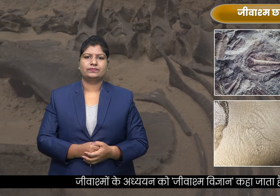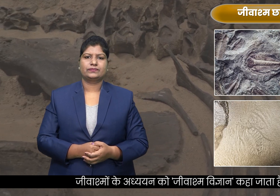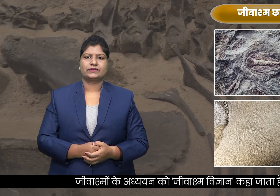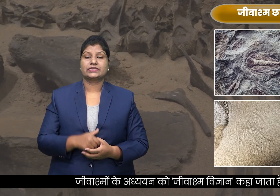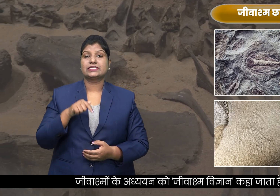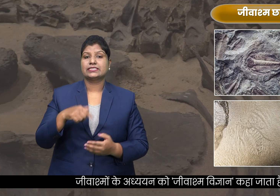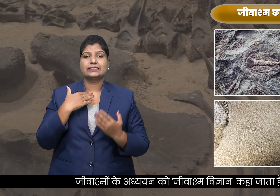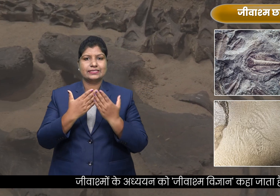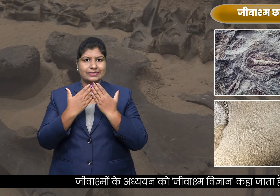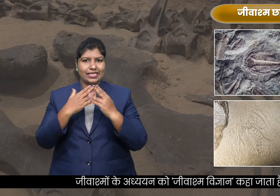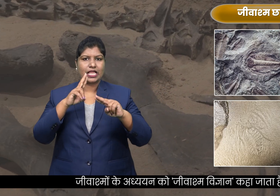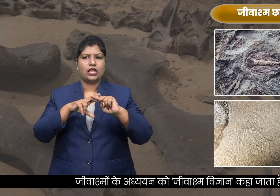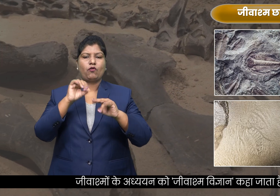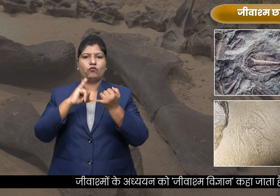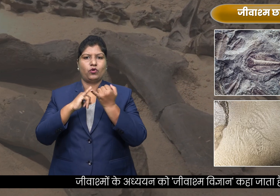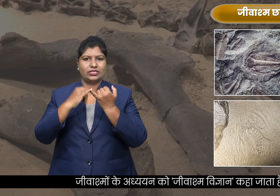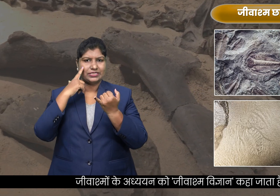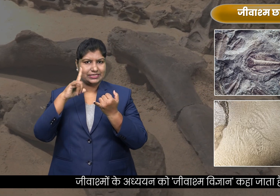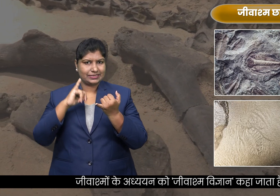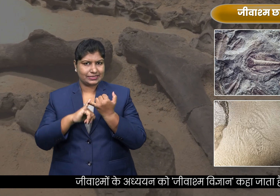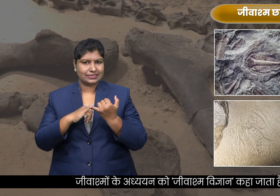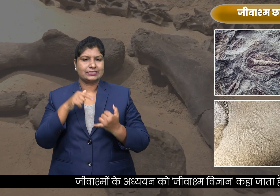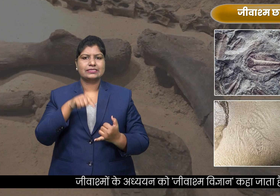जीवाश्मों के अध्ययन को जीवाश्म विज्ञान कहा जाता है।